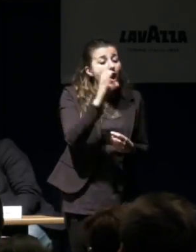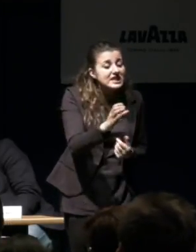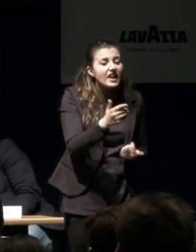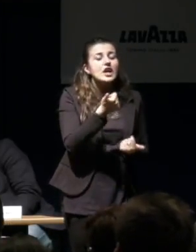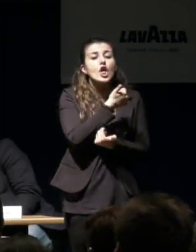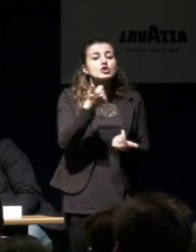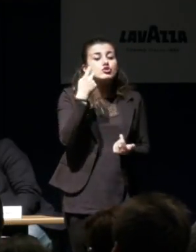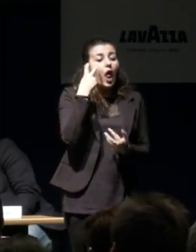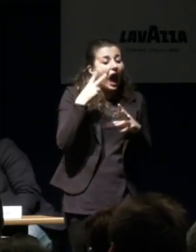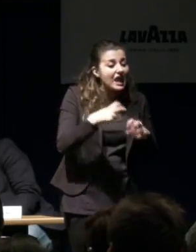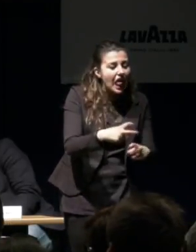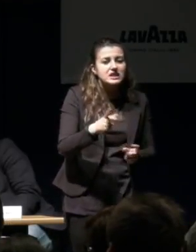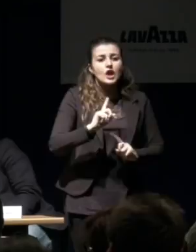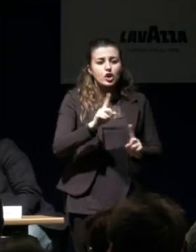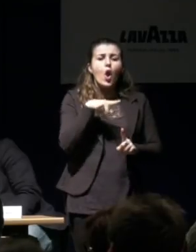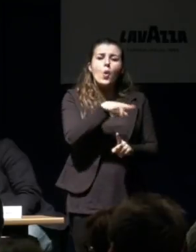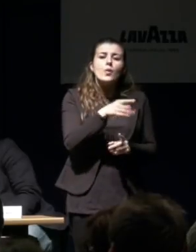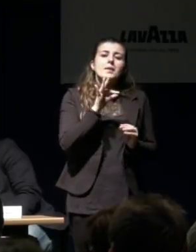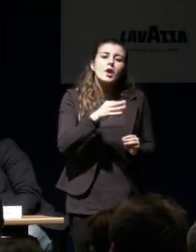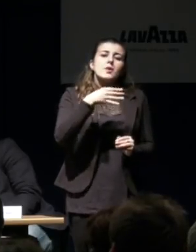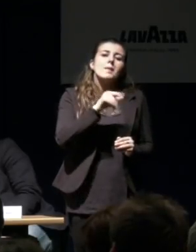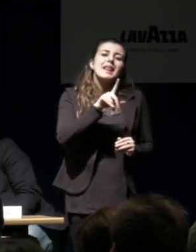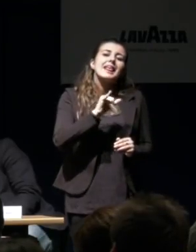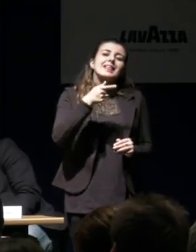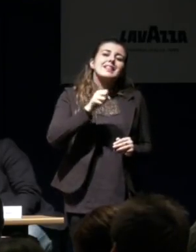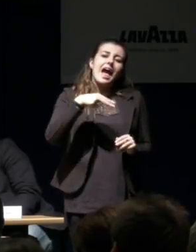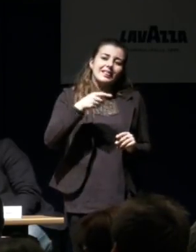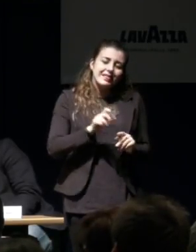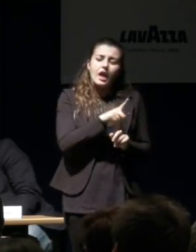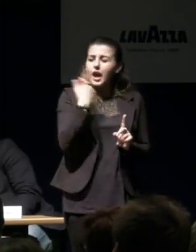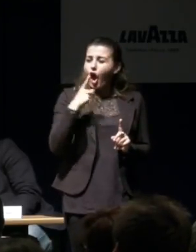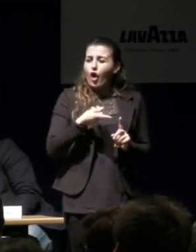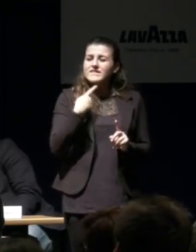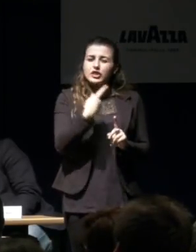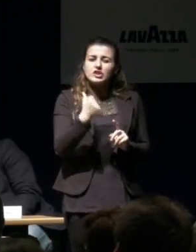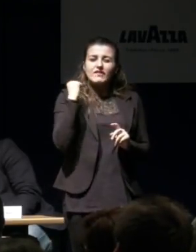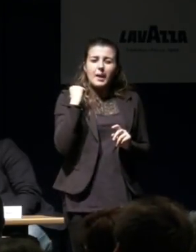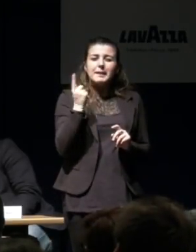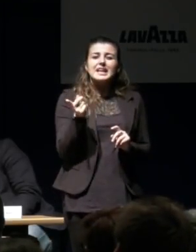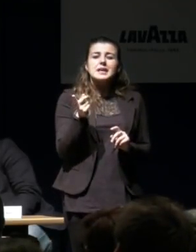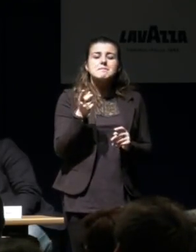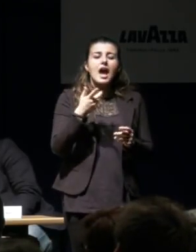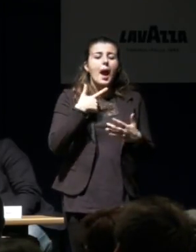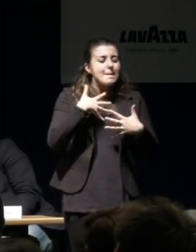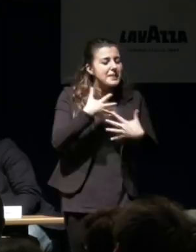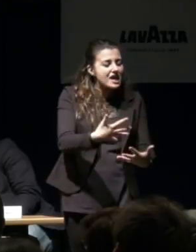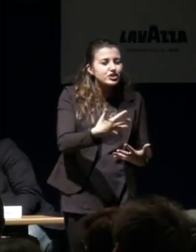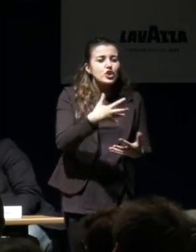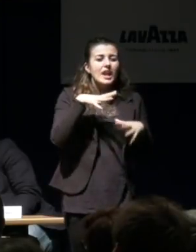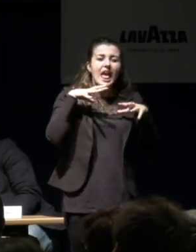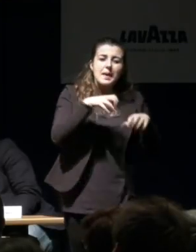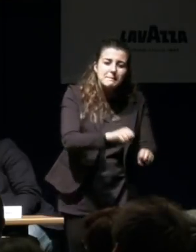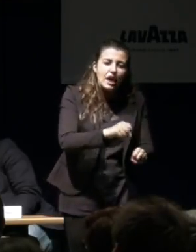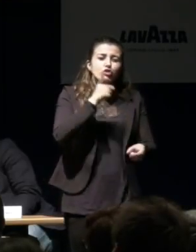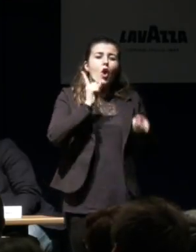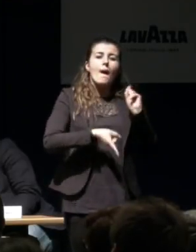analista ma è stato un militante goffredo prima faceva riferimento alla sua la sua passione il suo impegno politico